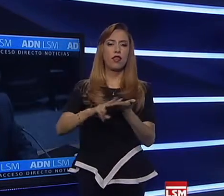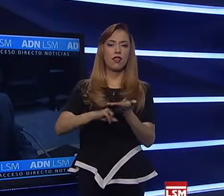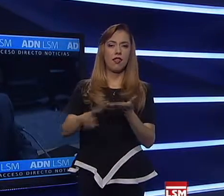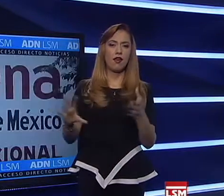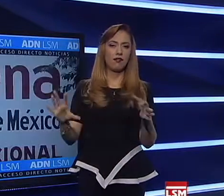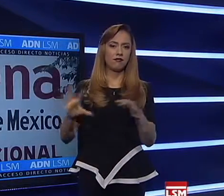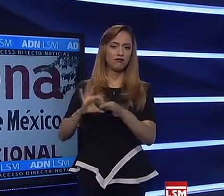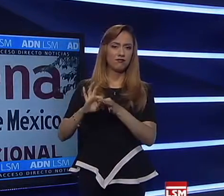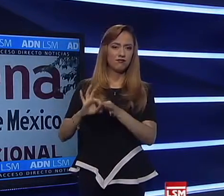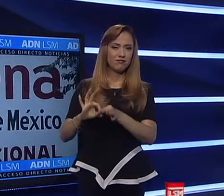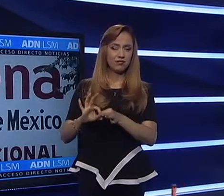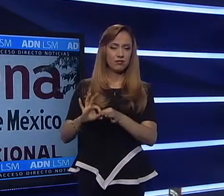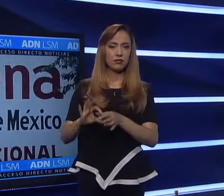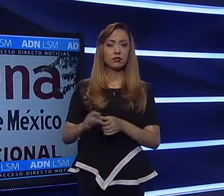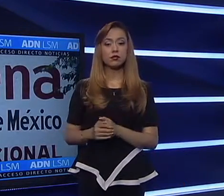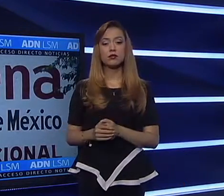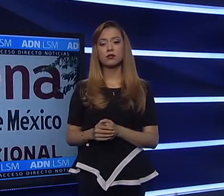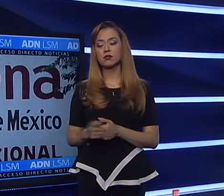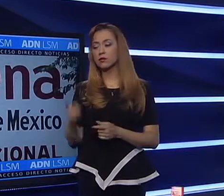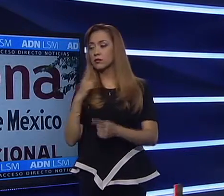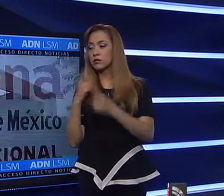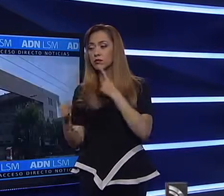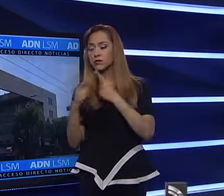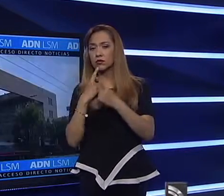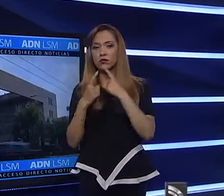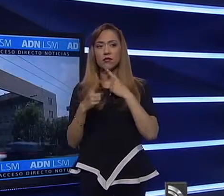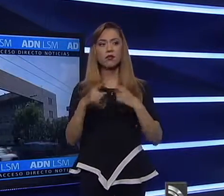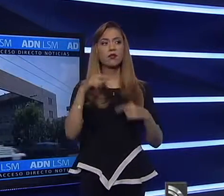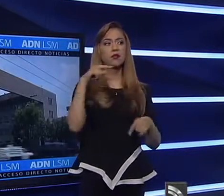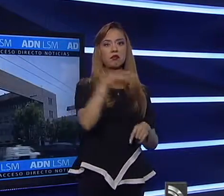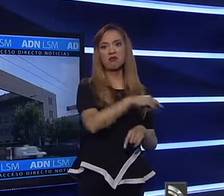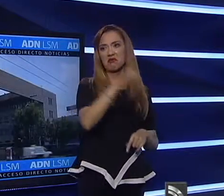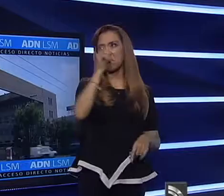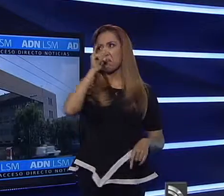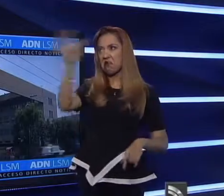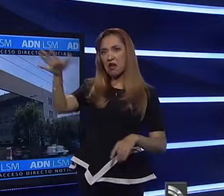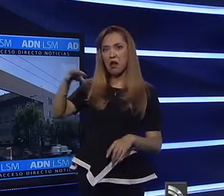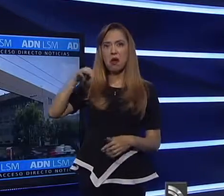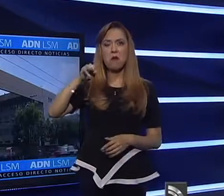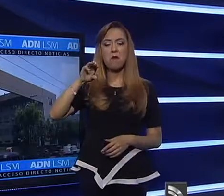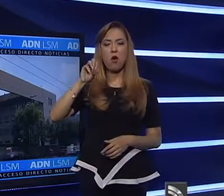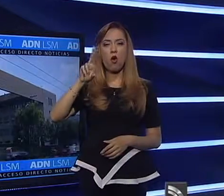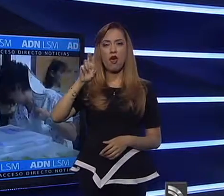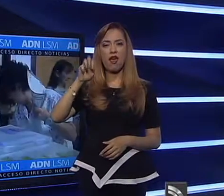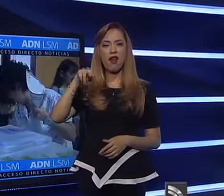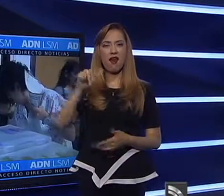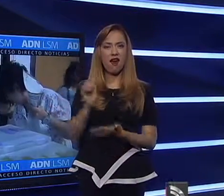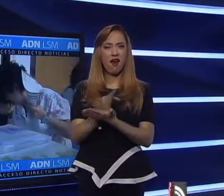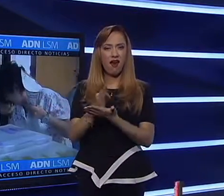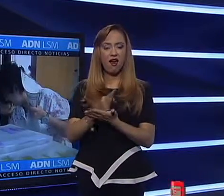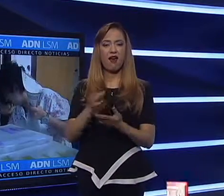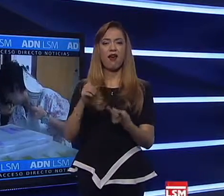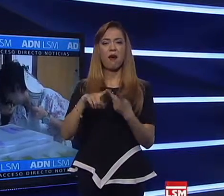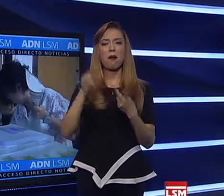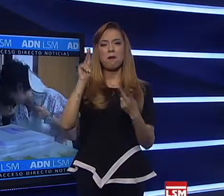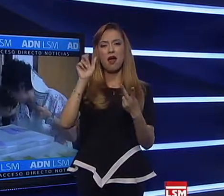Determinaron infundados e inoperantes los agravios presentados por Morena y PAN, que solicitaban la nulidad de la elección por